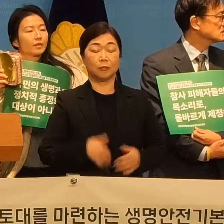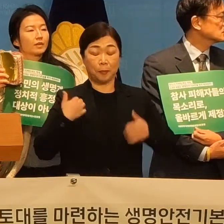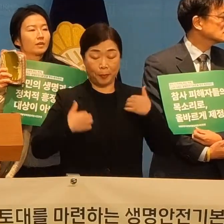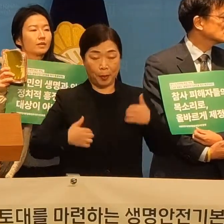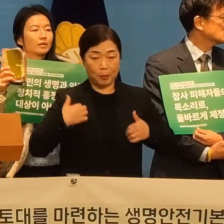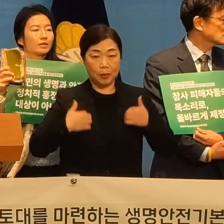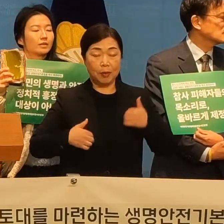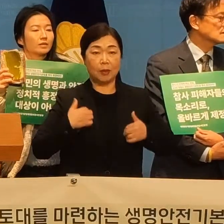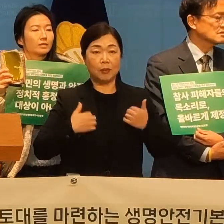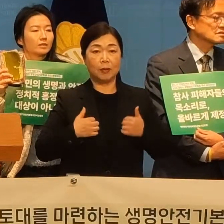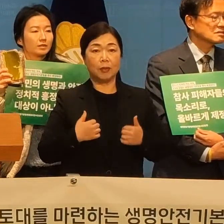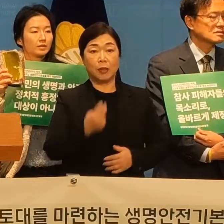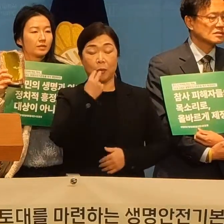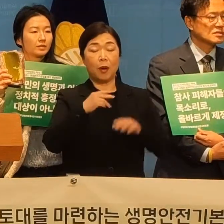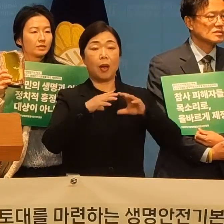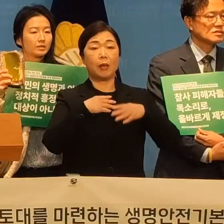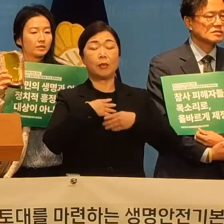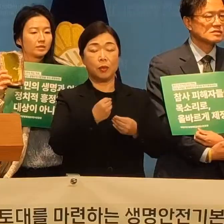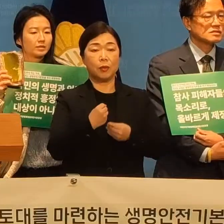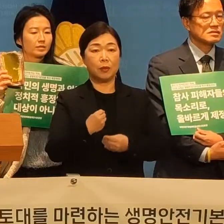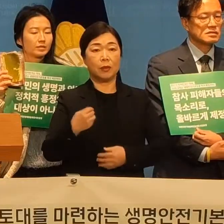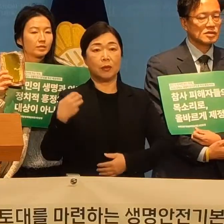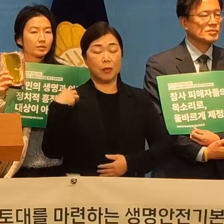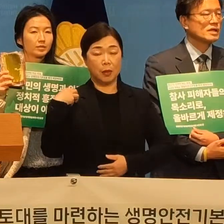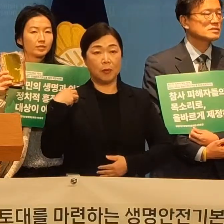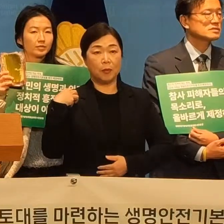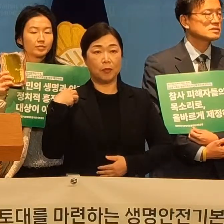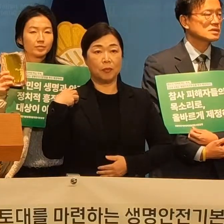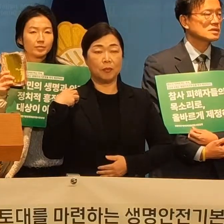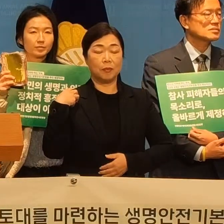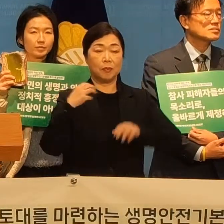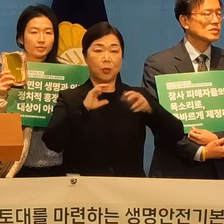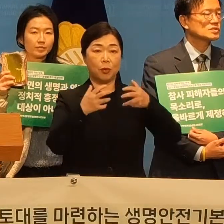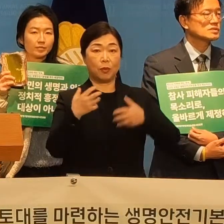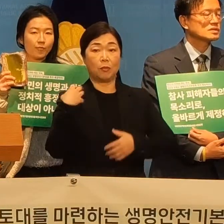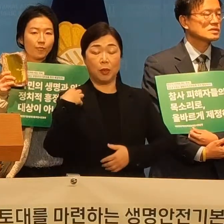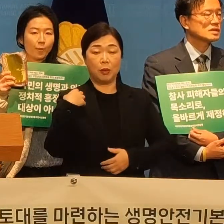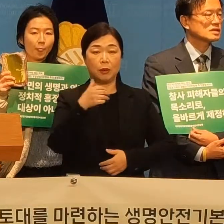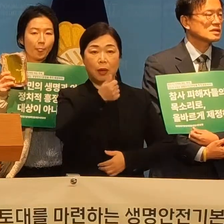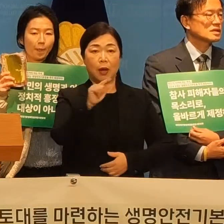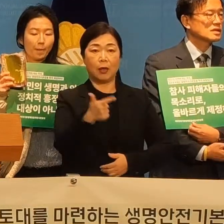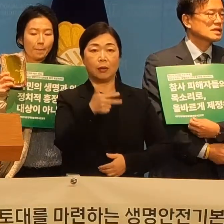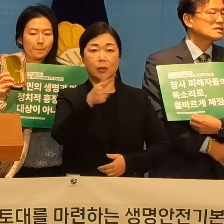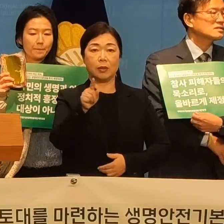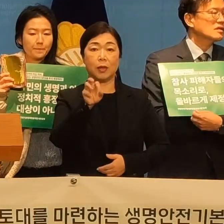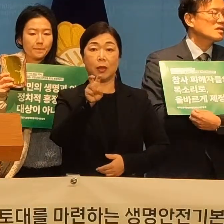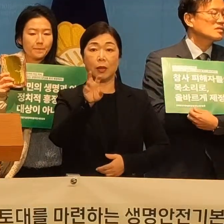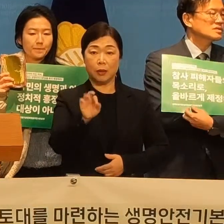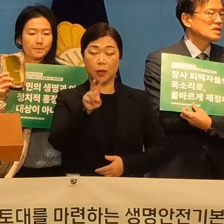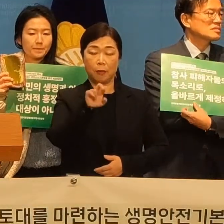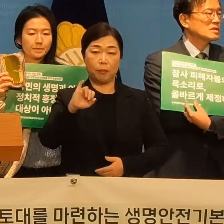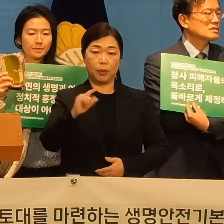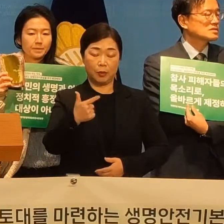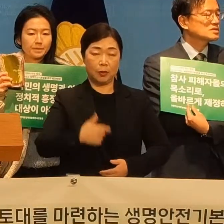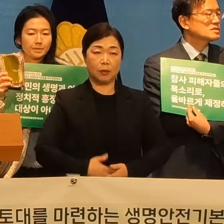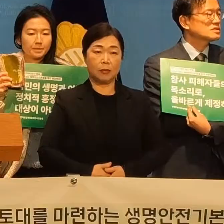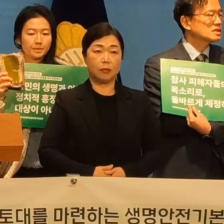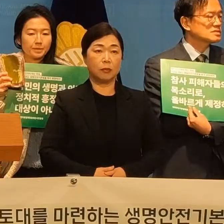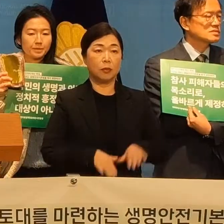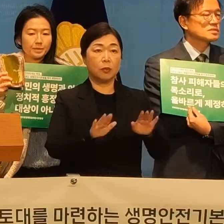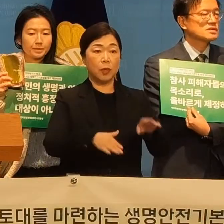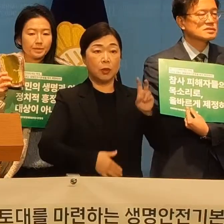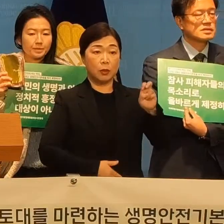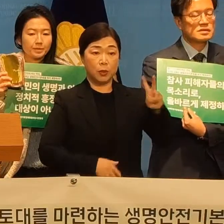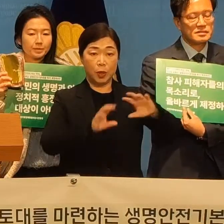반갑습니다. 생명안전포럼 책임연구위원을 맡고 있는 국회의원 한창민입니다. 오늘은 22대 국회가 생명안전기본법을